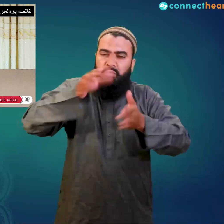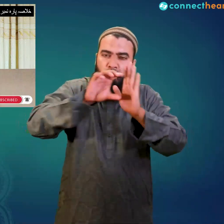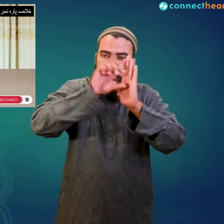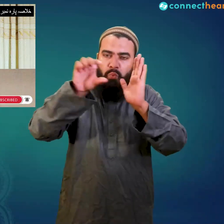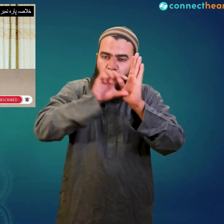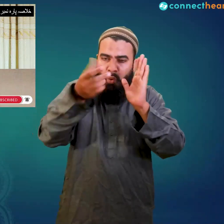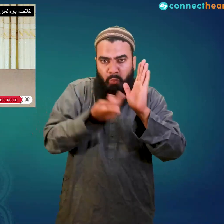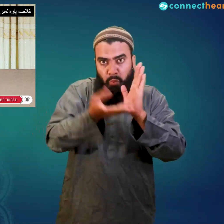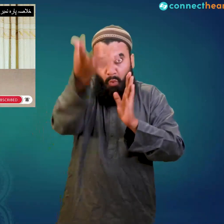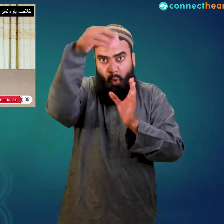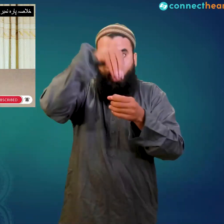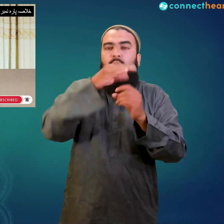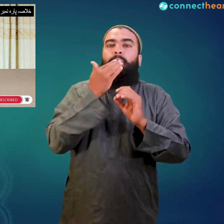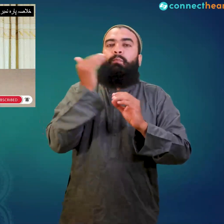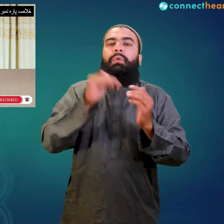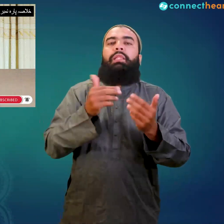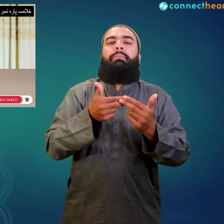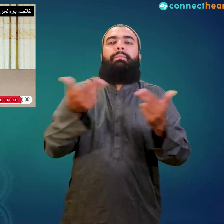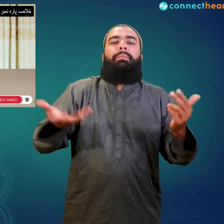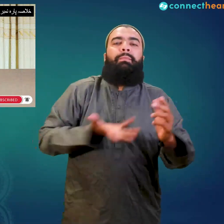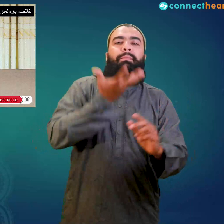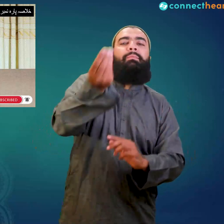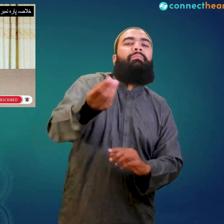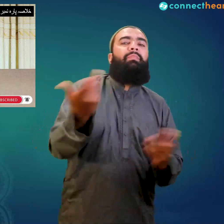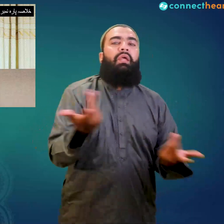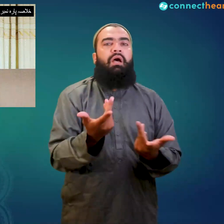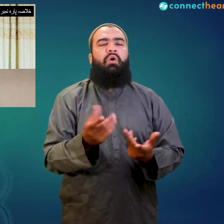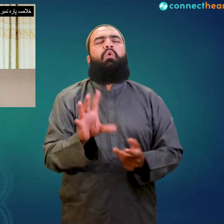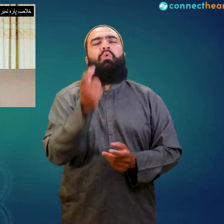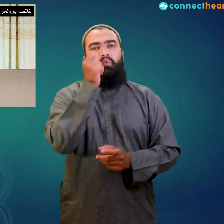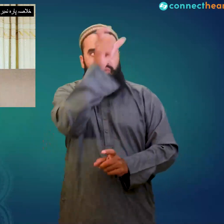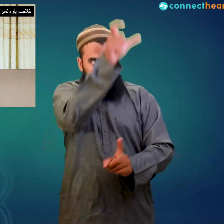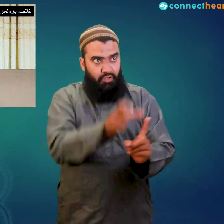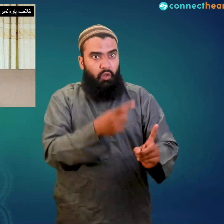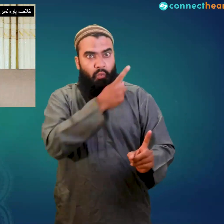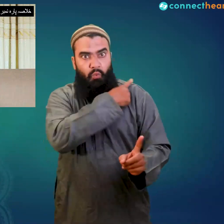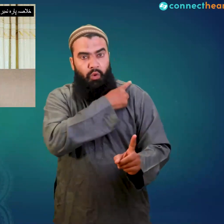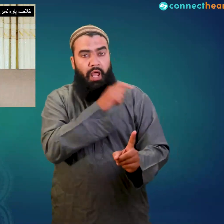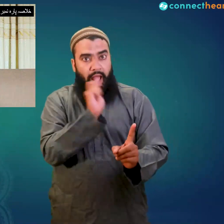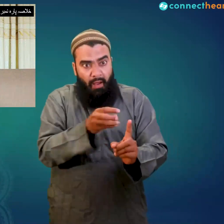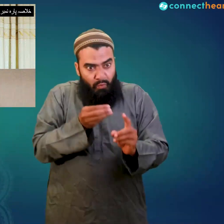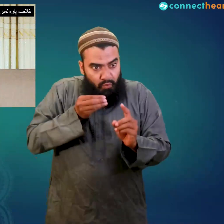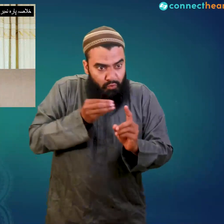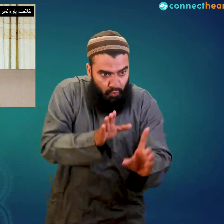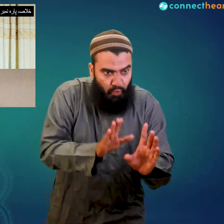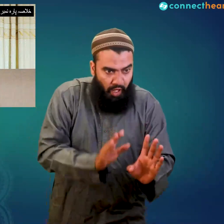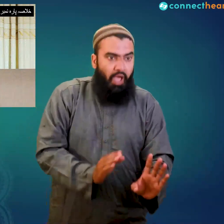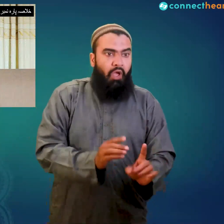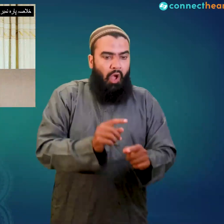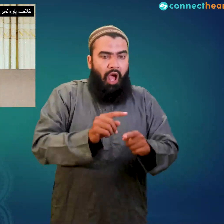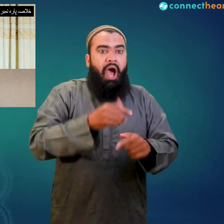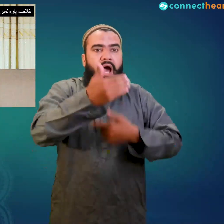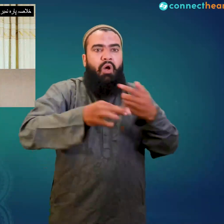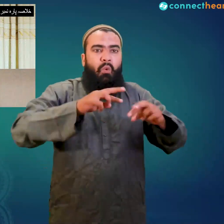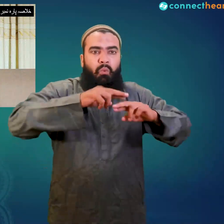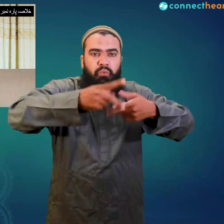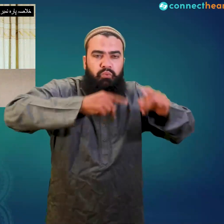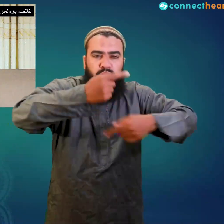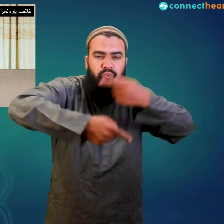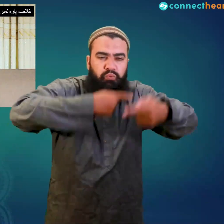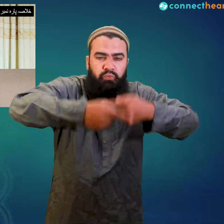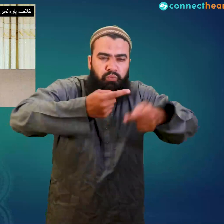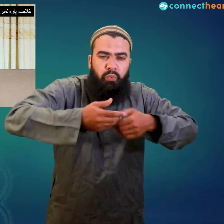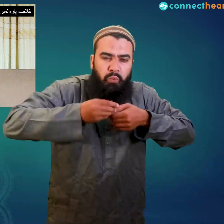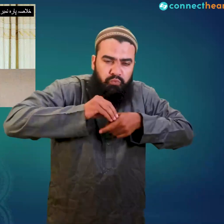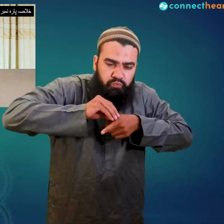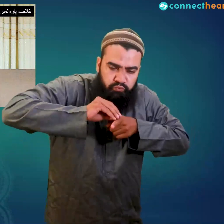کا، تو اس کو بھی اتنا ہی عذاب دیا جائے گا جتنا کہ وہ گناہ کرنے والے کو دیا جائے گا، اور گناہ کرنے